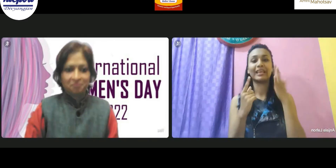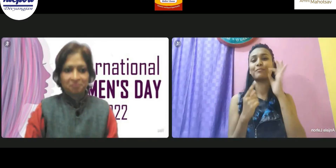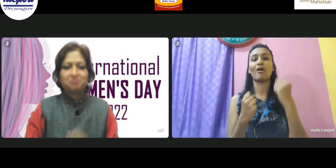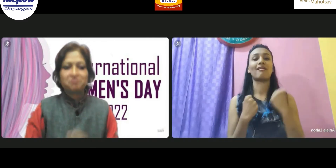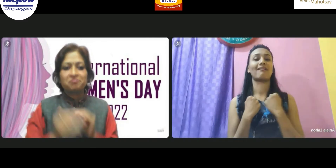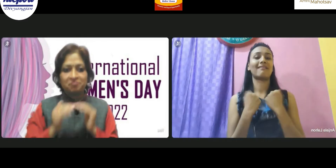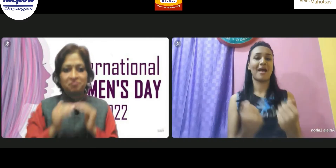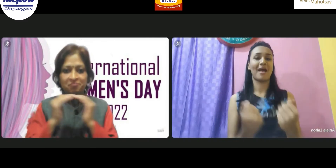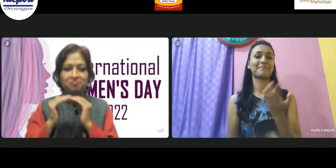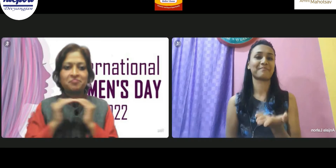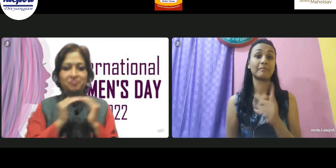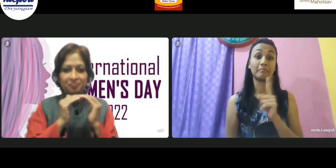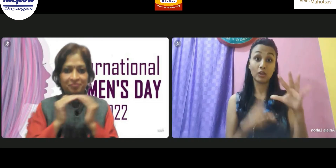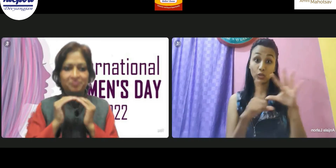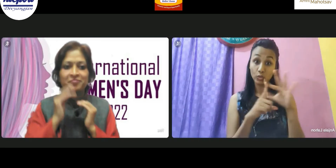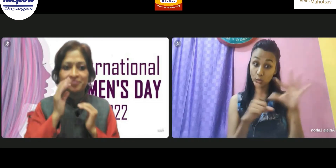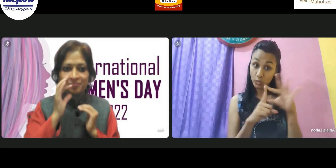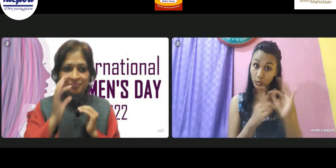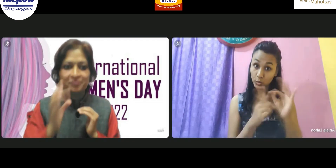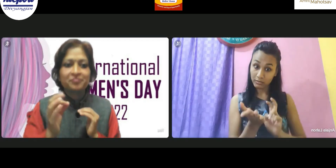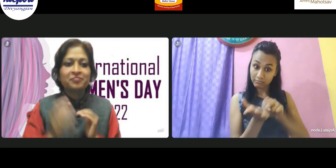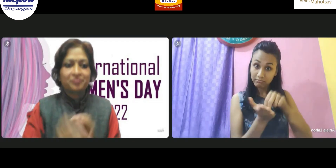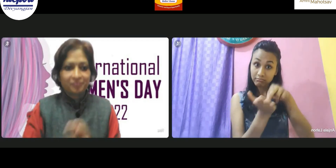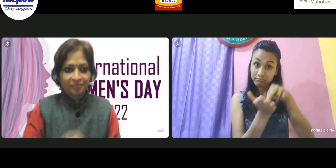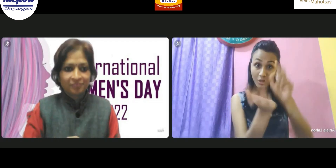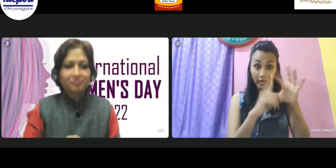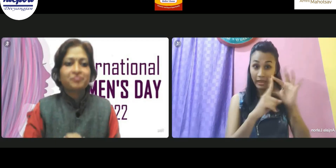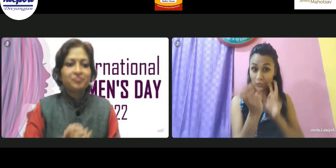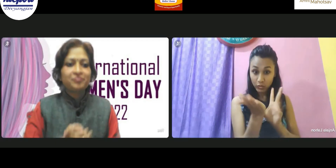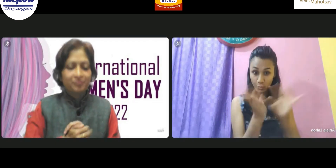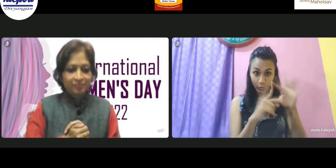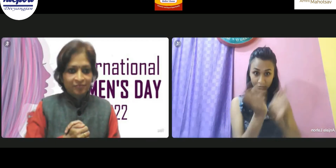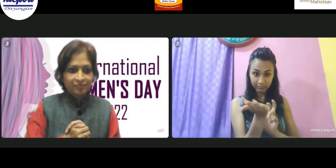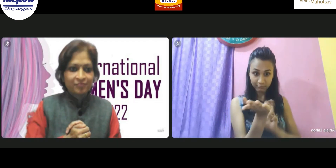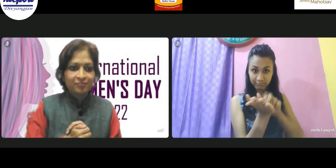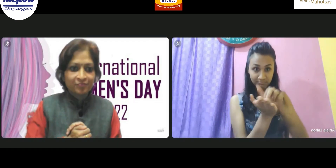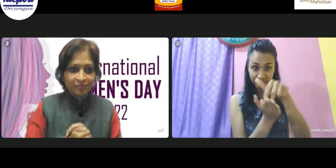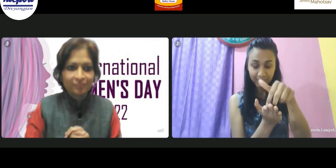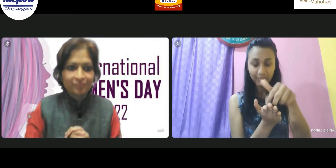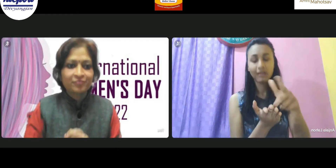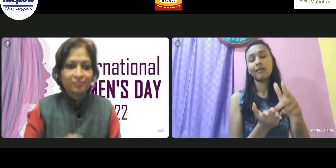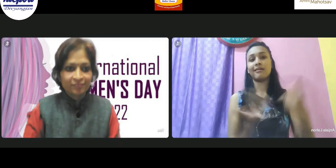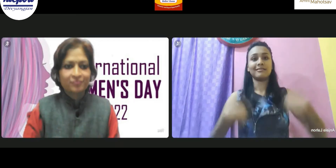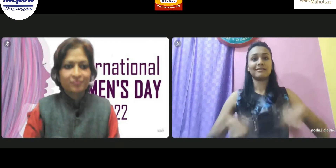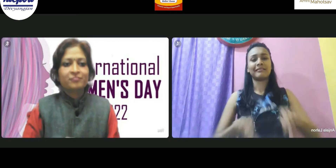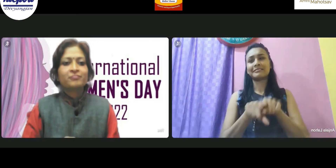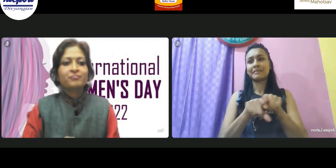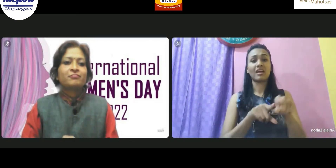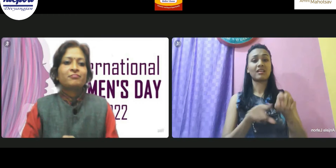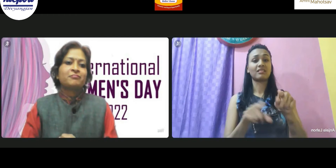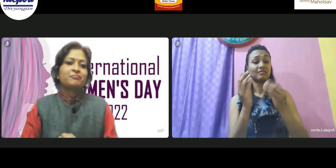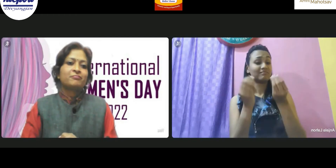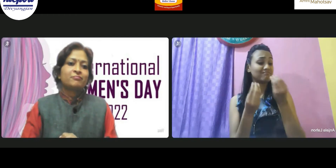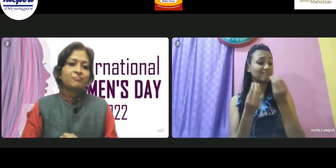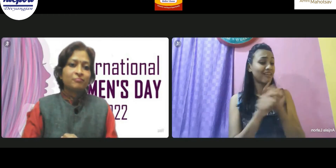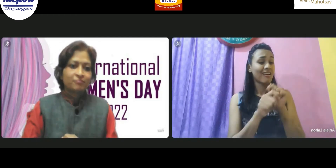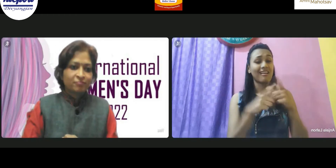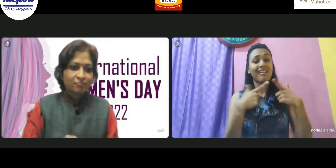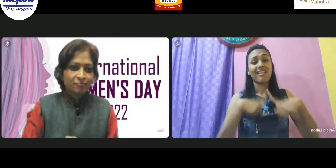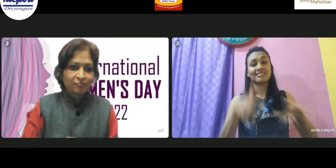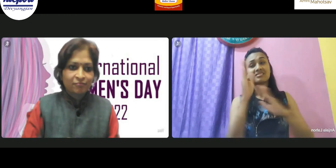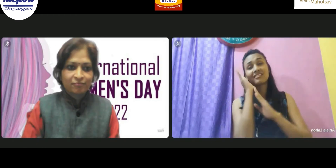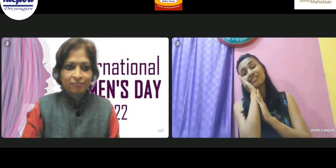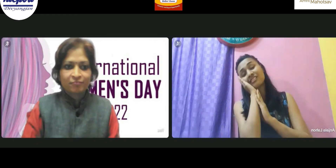हैं, महिलाएं भी वो काम कर सकती हैं। अपने आप में आत्मविश्वास रखना बहुत ज्यादा जरूरी है। हम ये सोचे कि